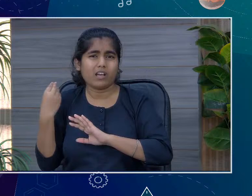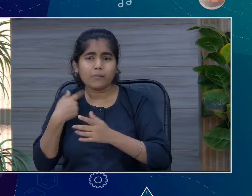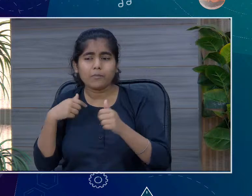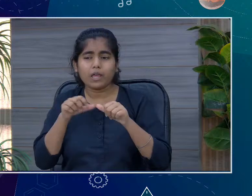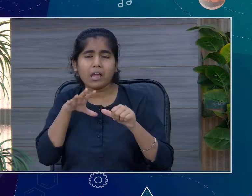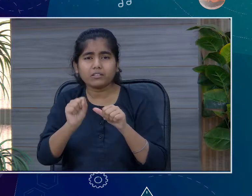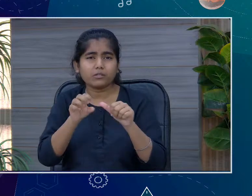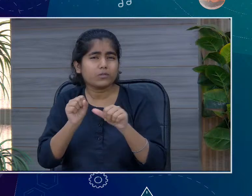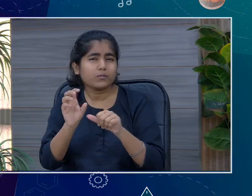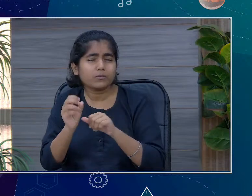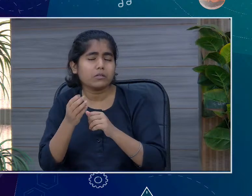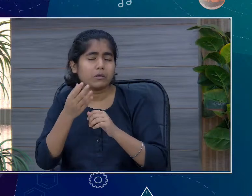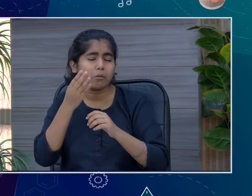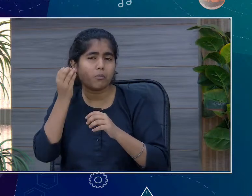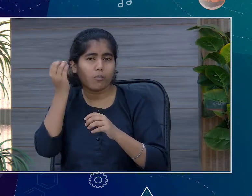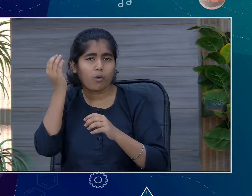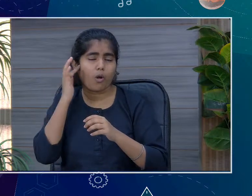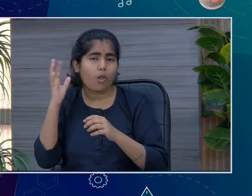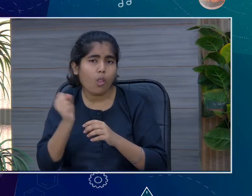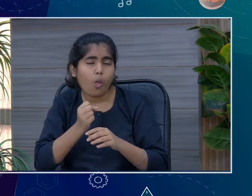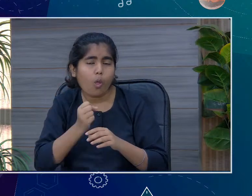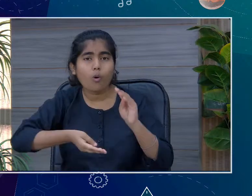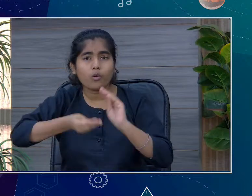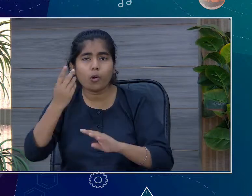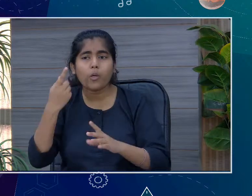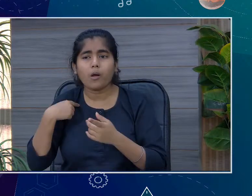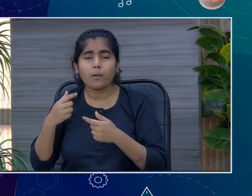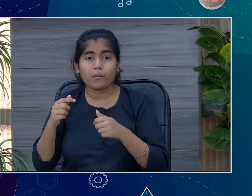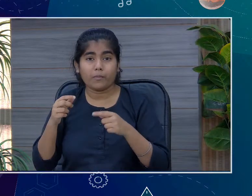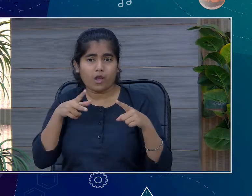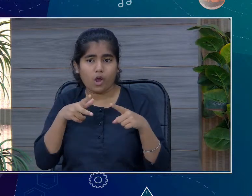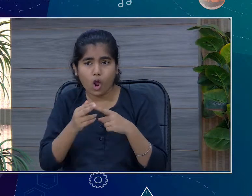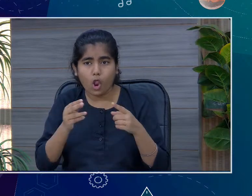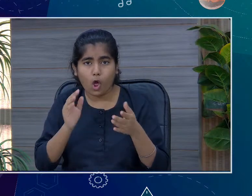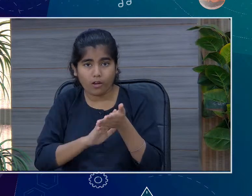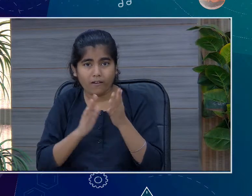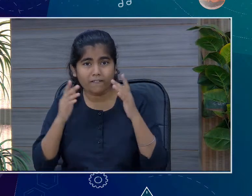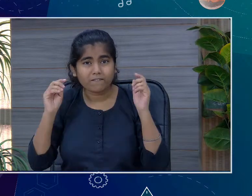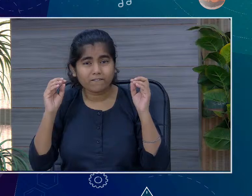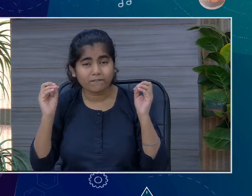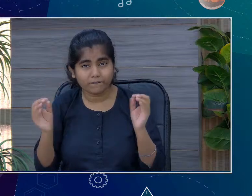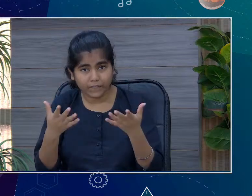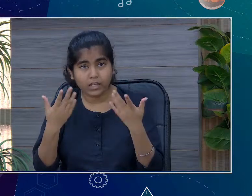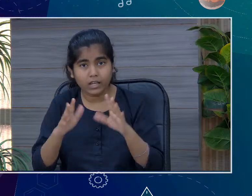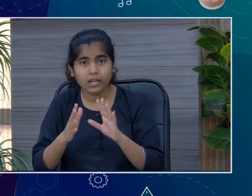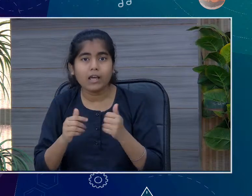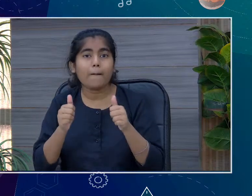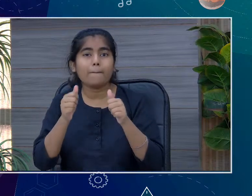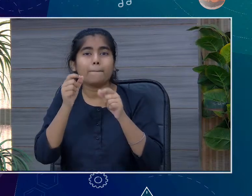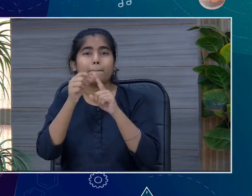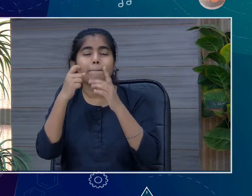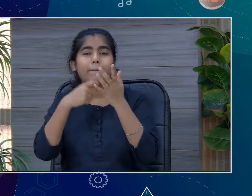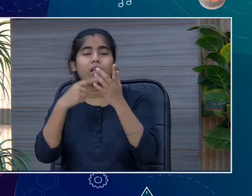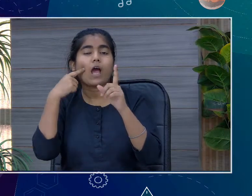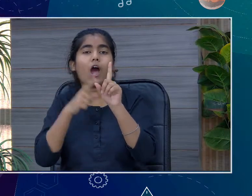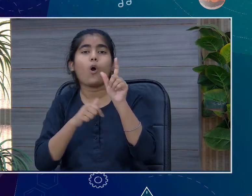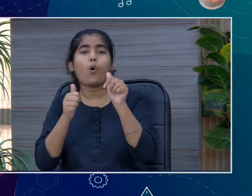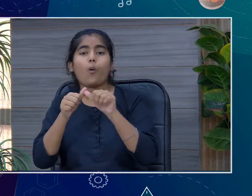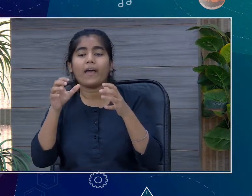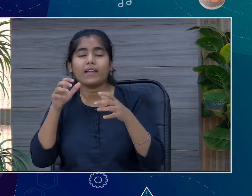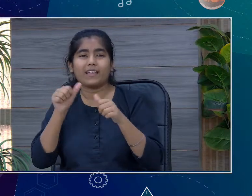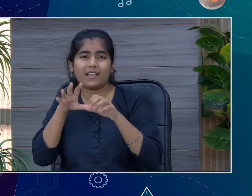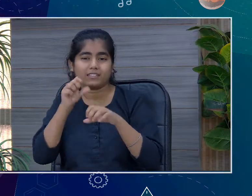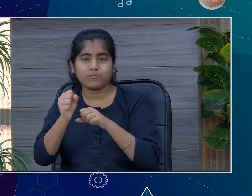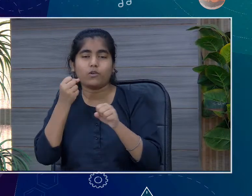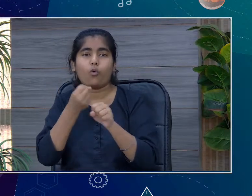accessibility के बारे में सुना है. Recently we have launched e-comic book, I think, Priya the Accessibility Warrior. जिन लोगों ने देखा है, सुना है, पढ़ा है, समझा